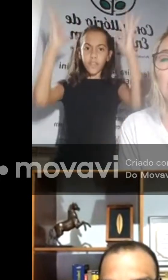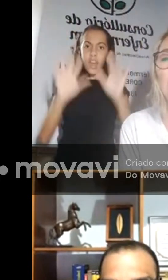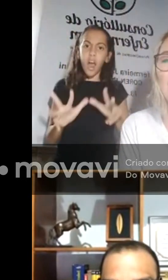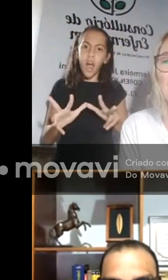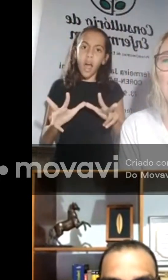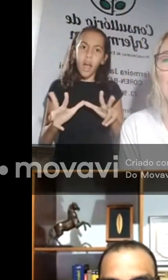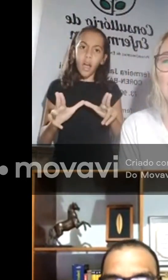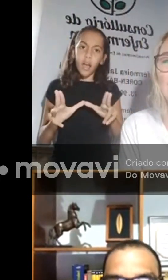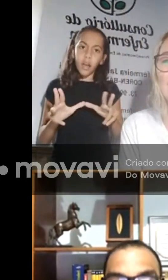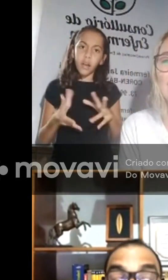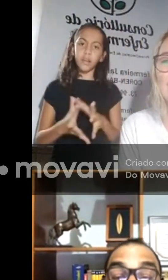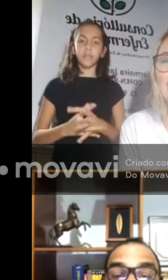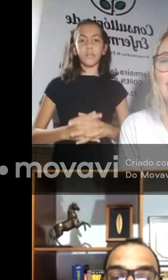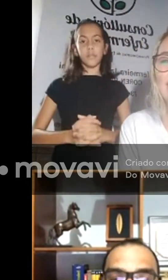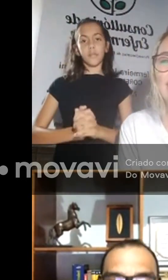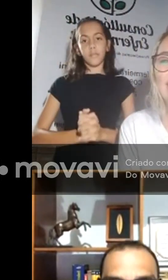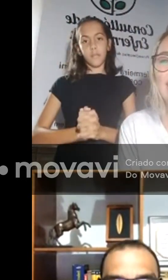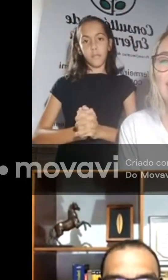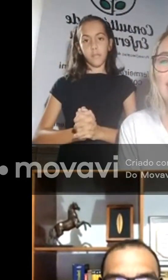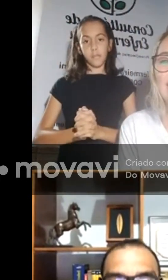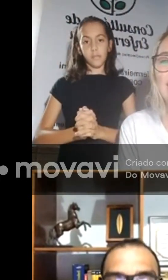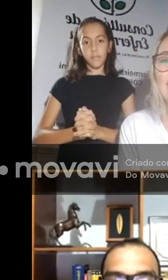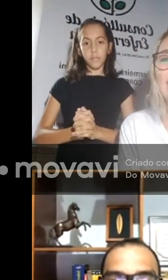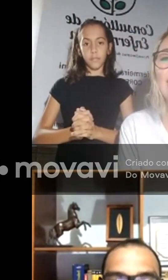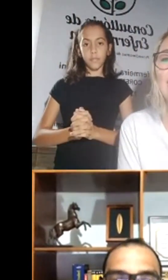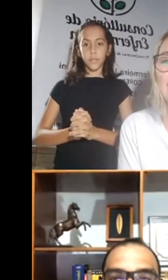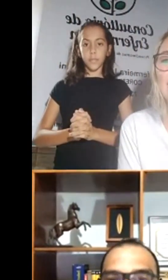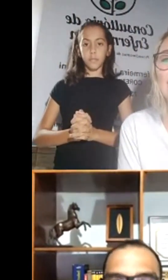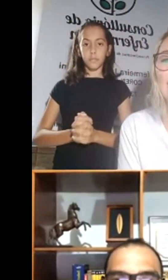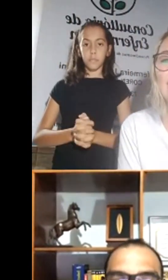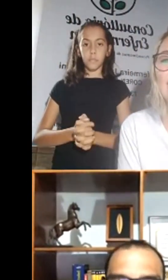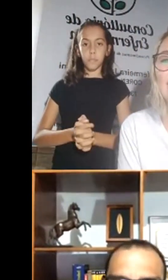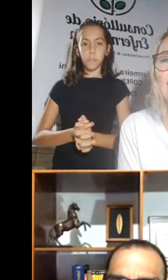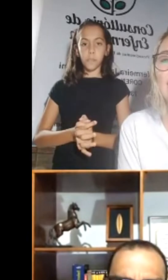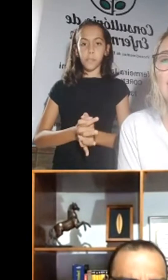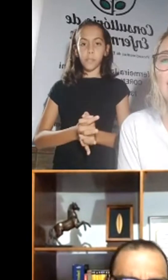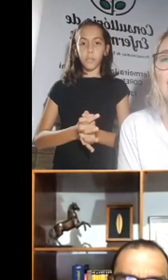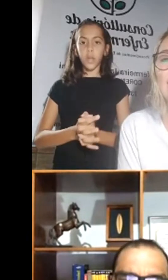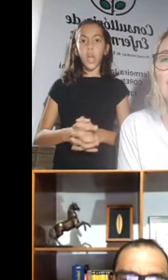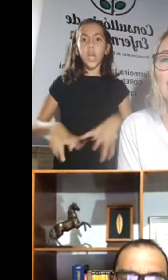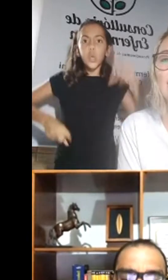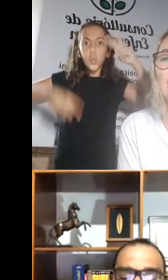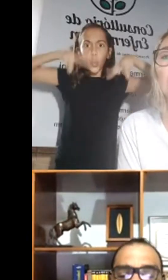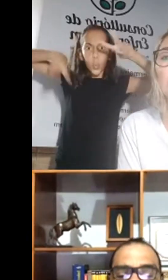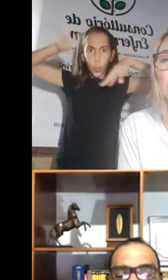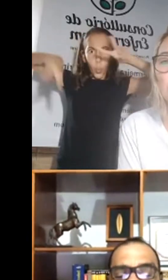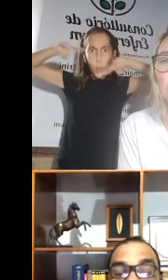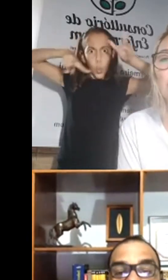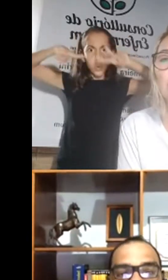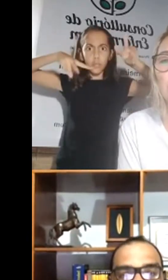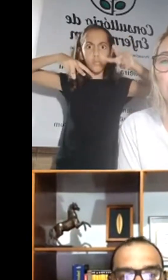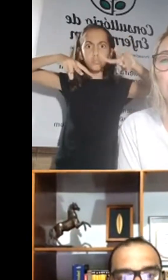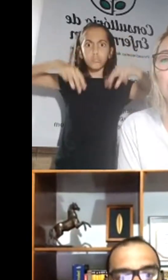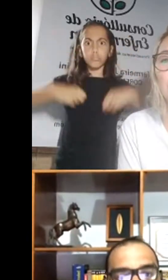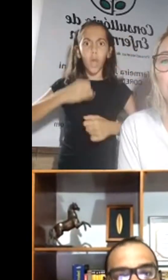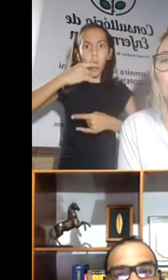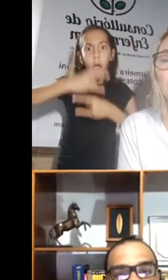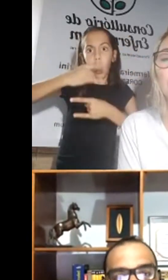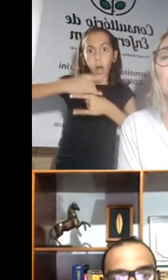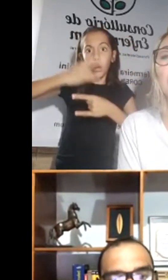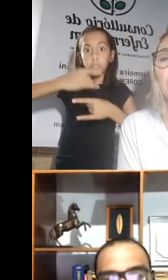e vocês estão de parabéns por dar essa assistência, né? Eu venho acompanhando várias lives de vários assuntos